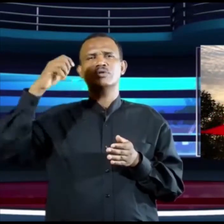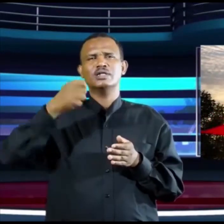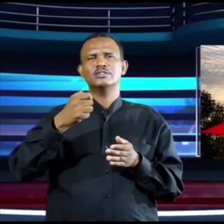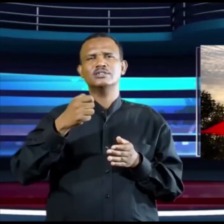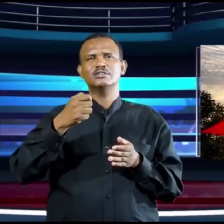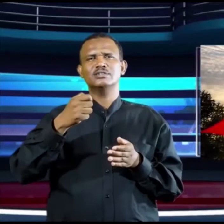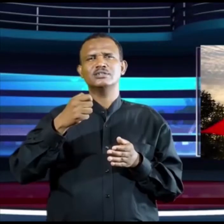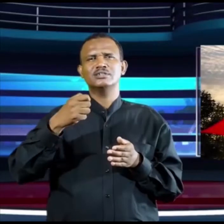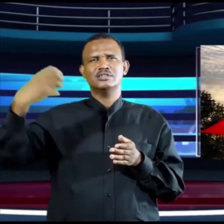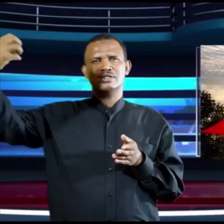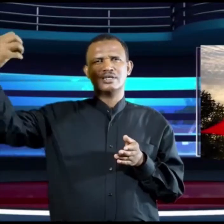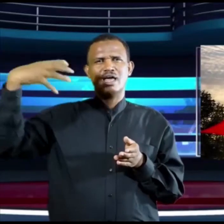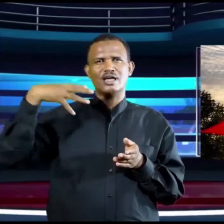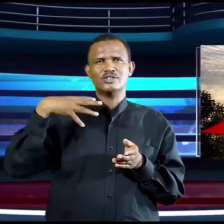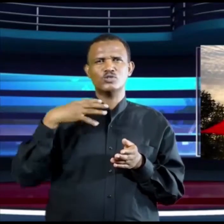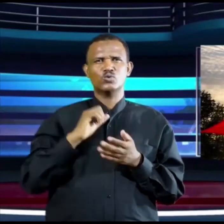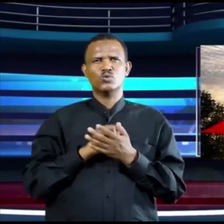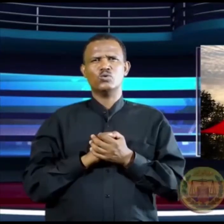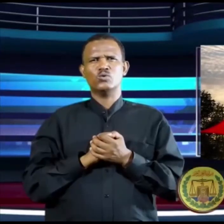kahisu manka.